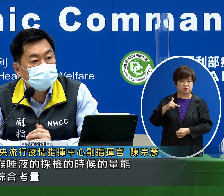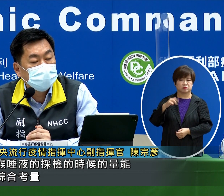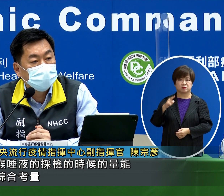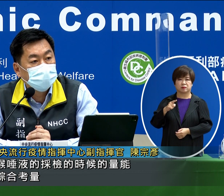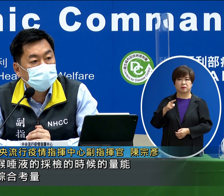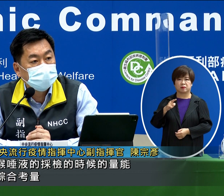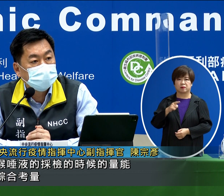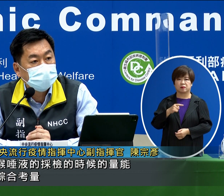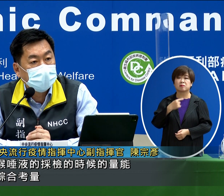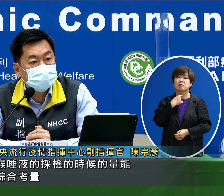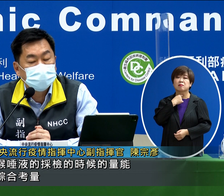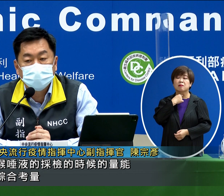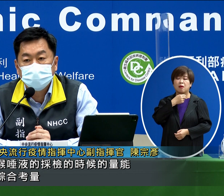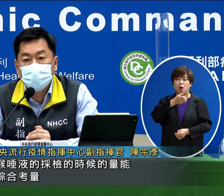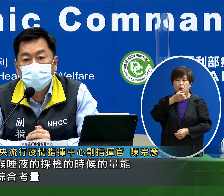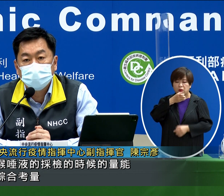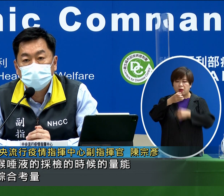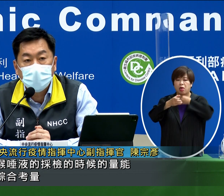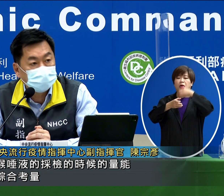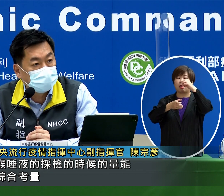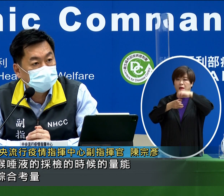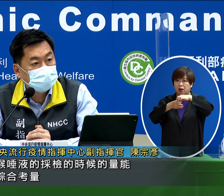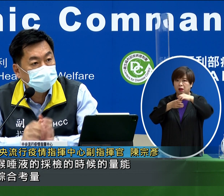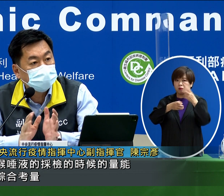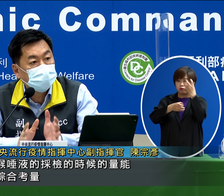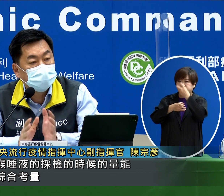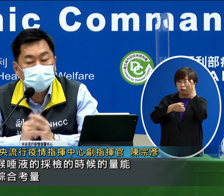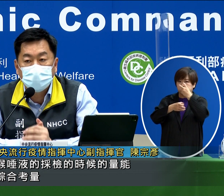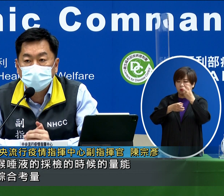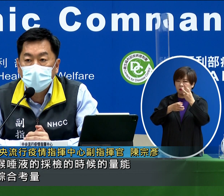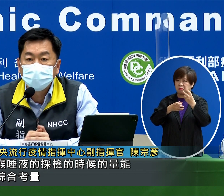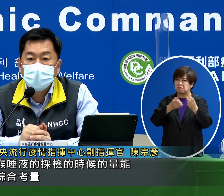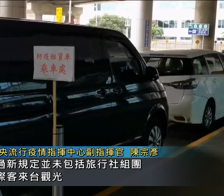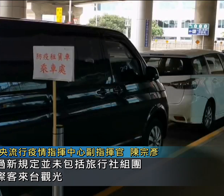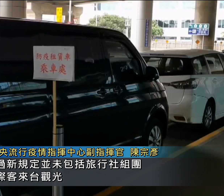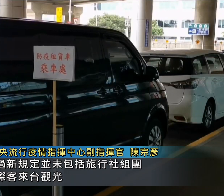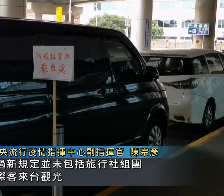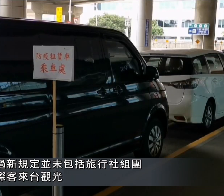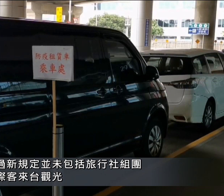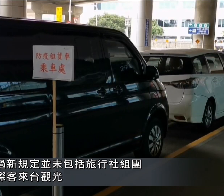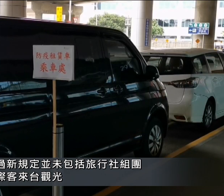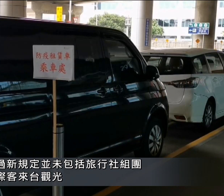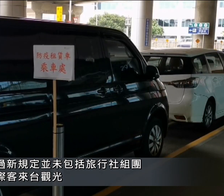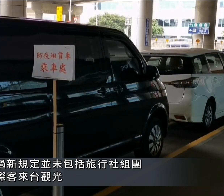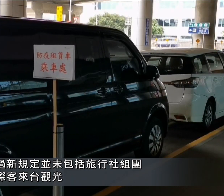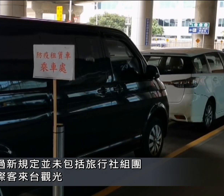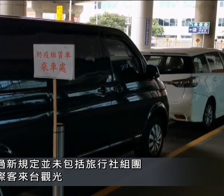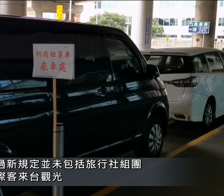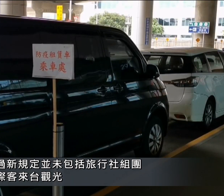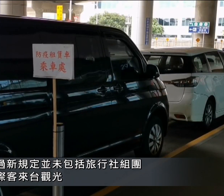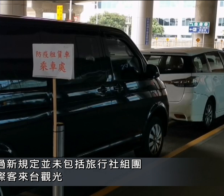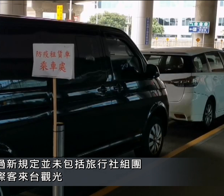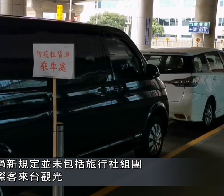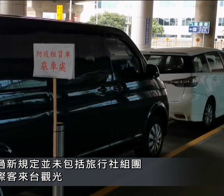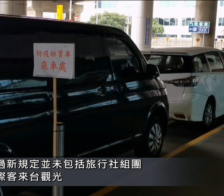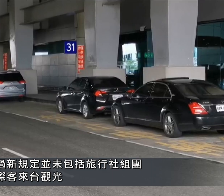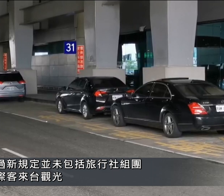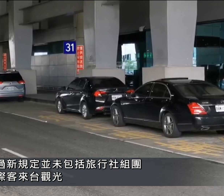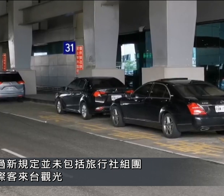生活唾液的采检的时候的量的。做综合考量。 不过新规定并未包括旅行社组团国际客来台观